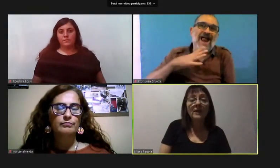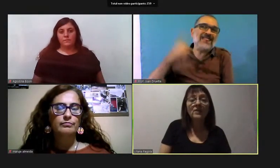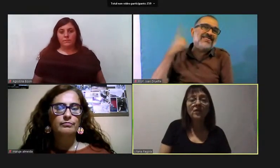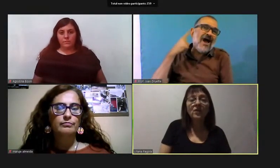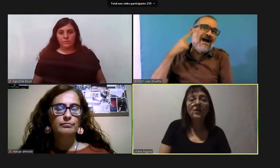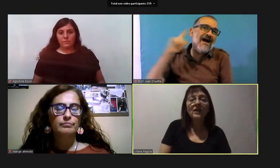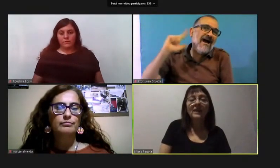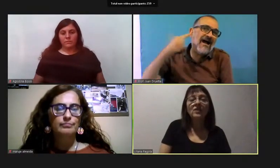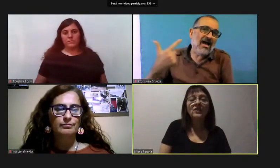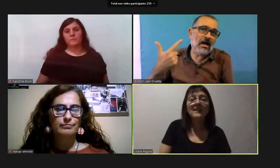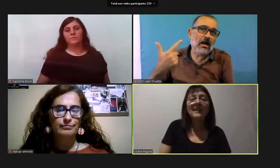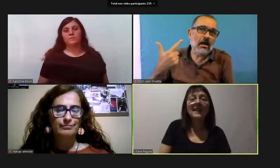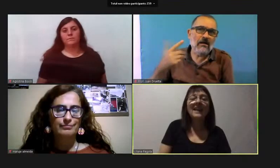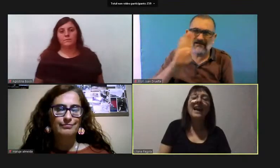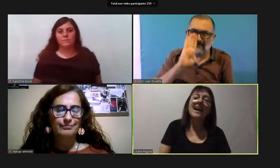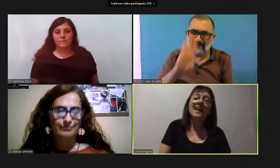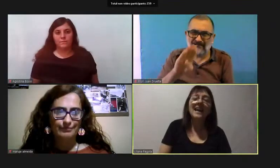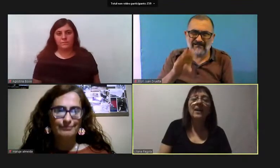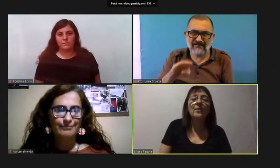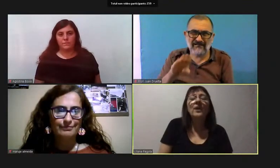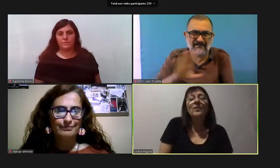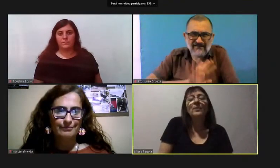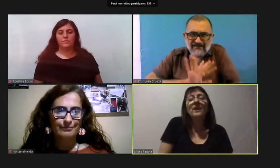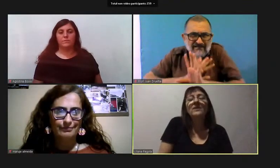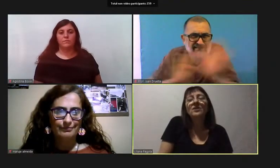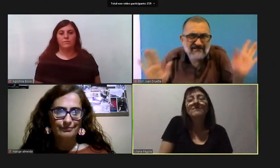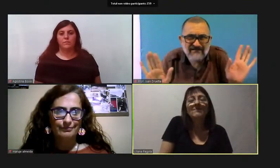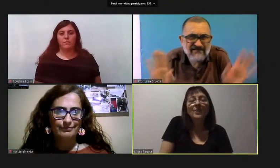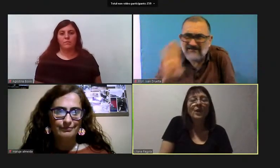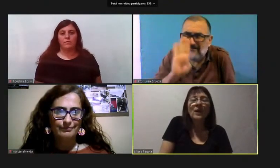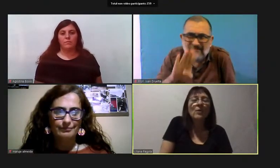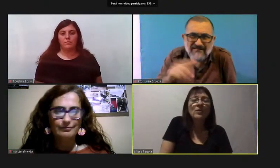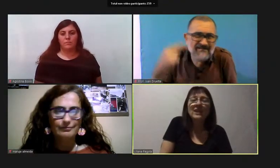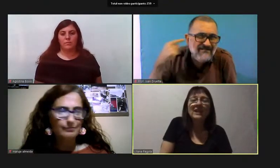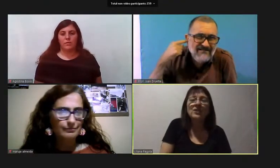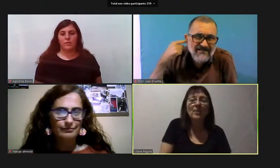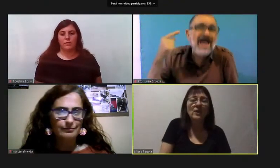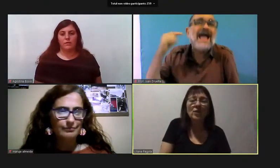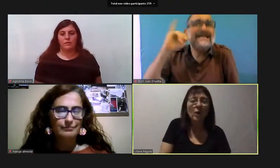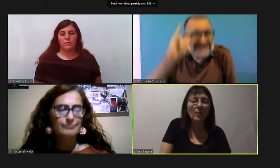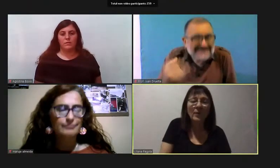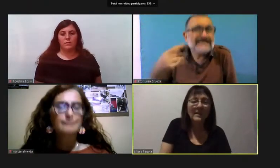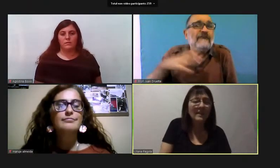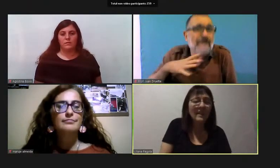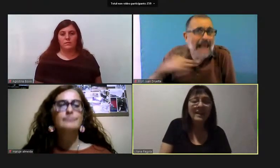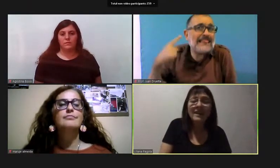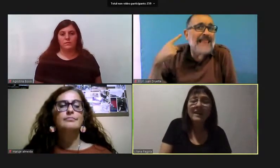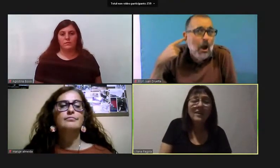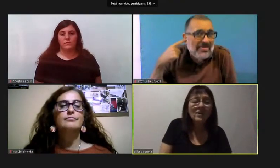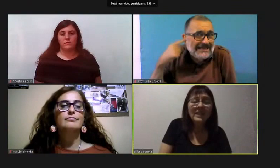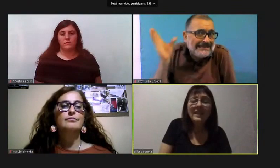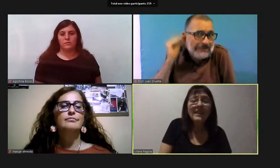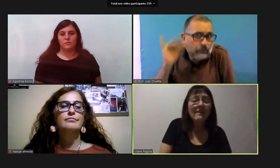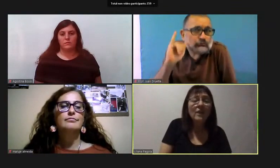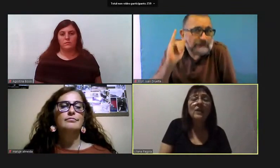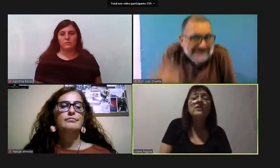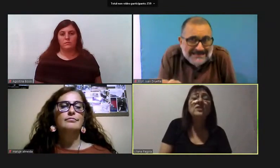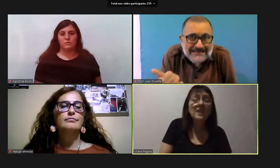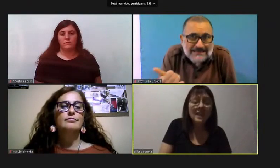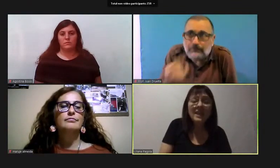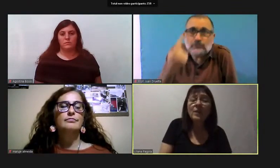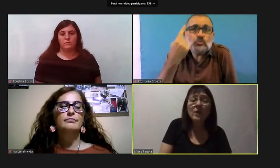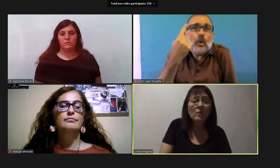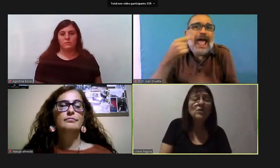Por eso, entonces, claro, y bueno, porque no escuchan, entonces por eso no lo pueden hacer. No tiene que ver con